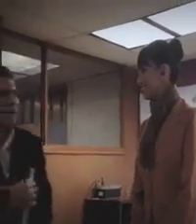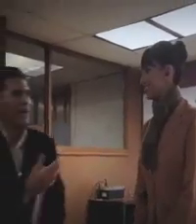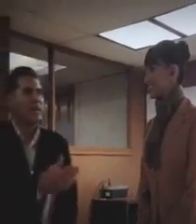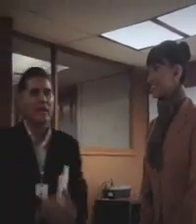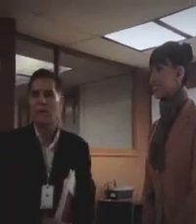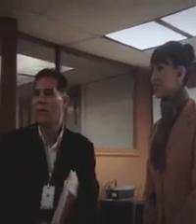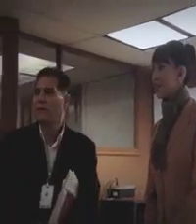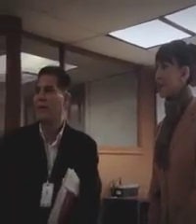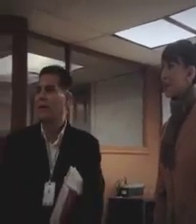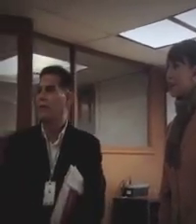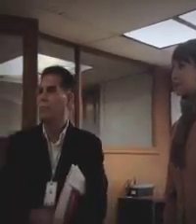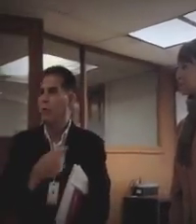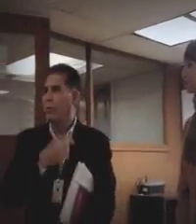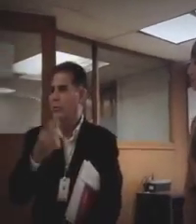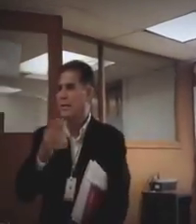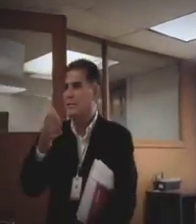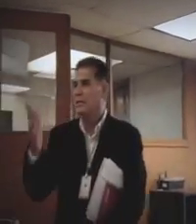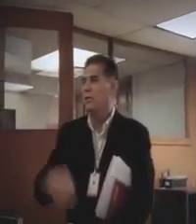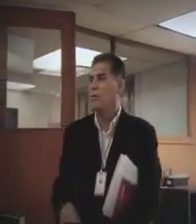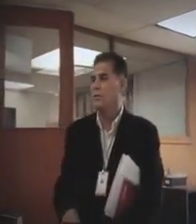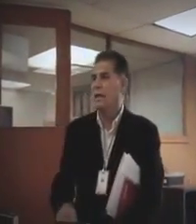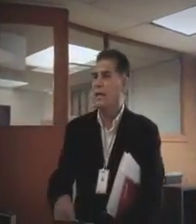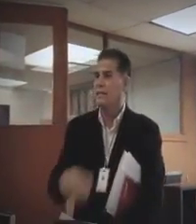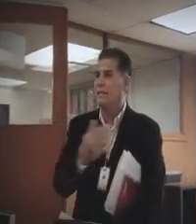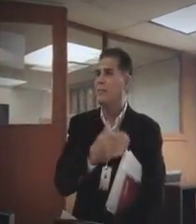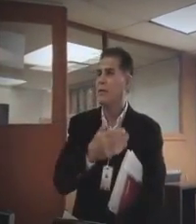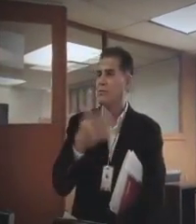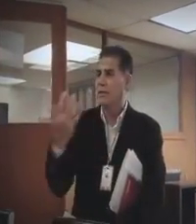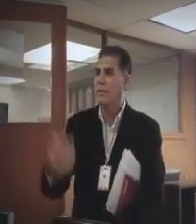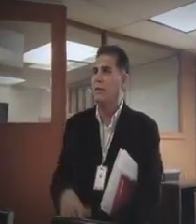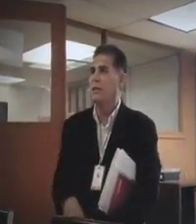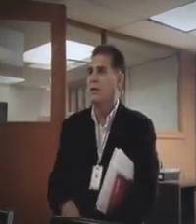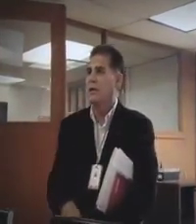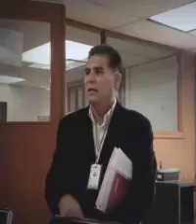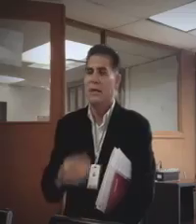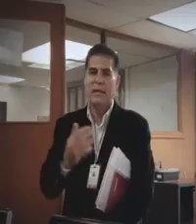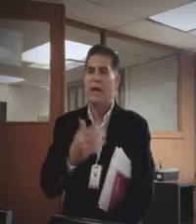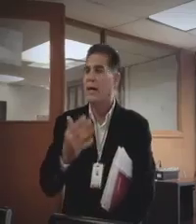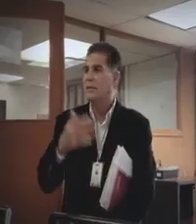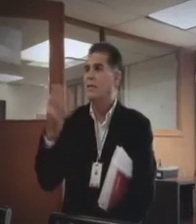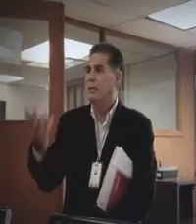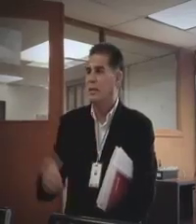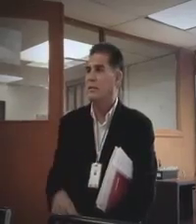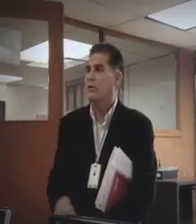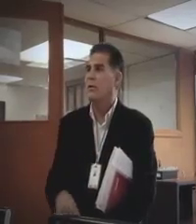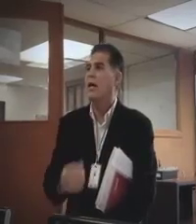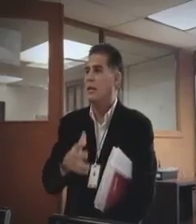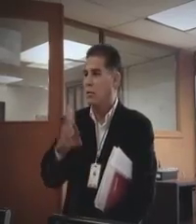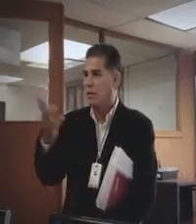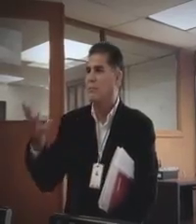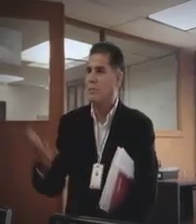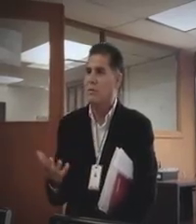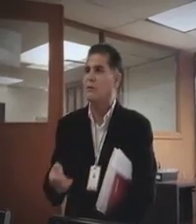Ella dijo que muy buenos días a todos, ella se llama Jocelyn y ella hace la invitación a que todas las personas